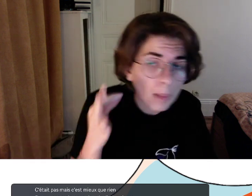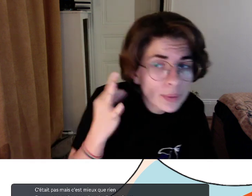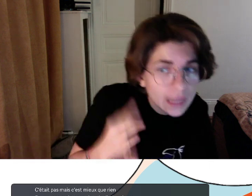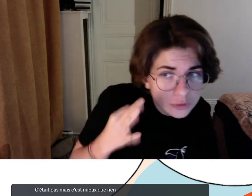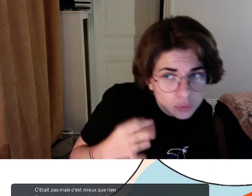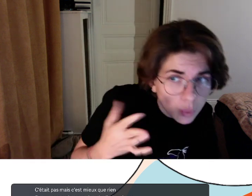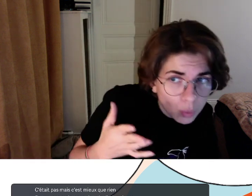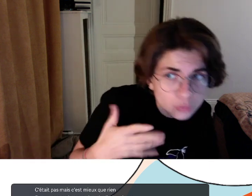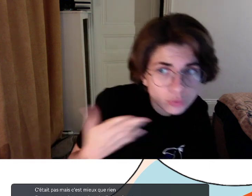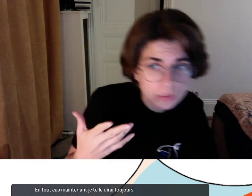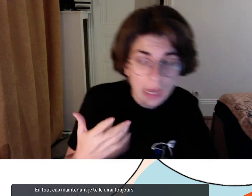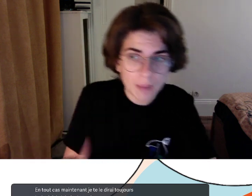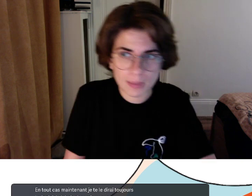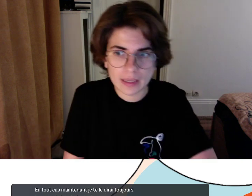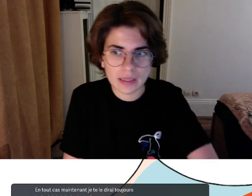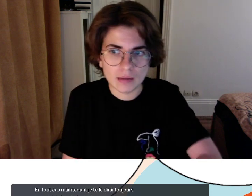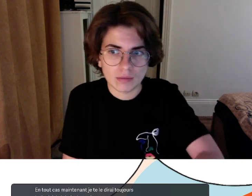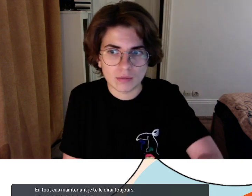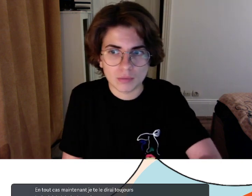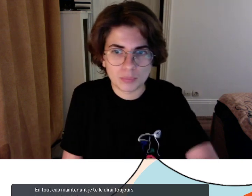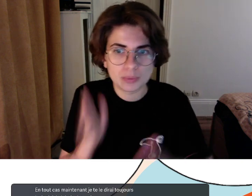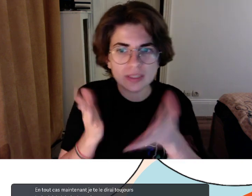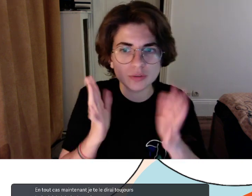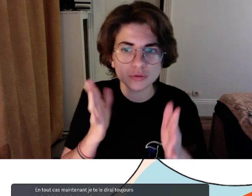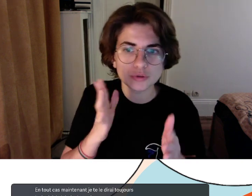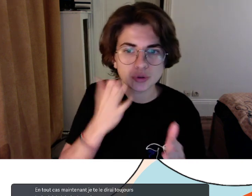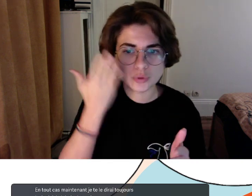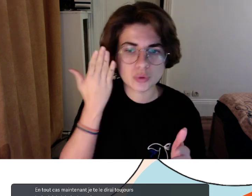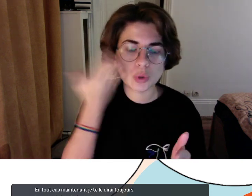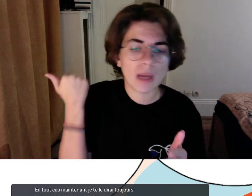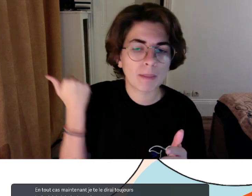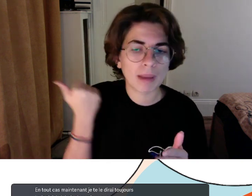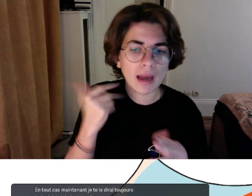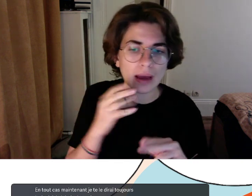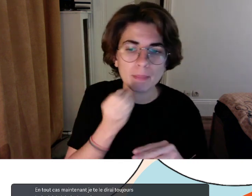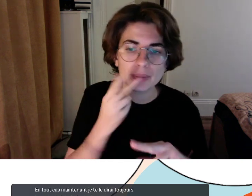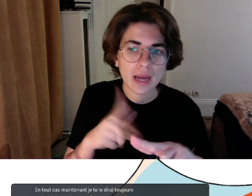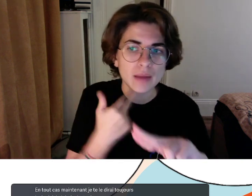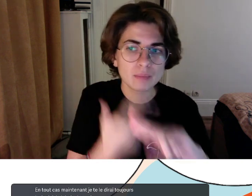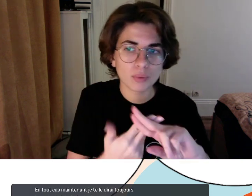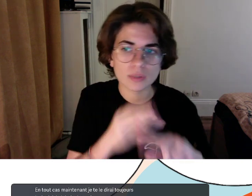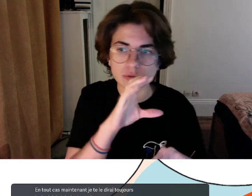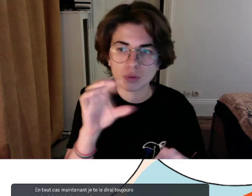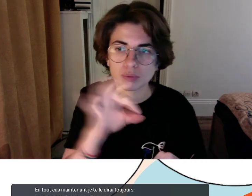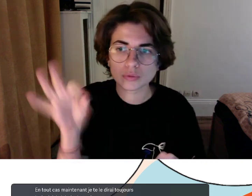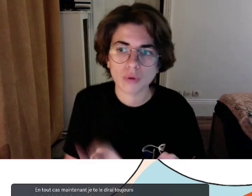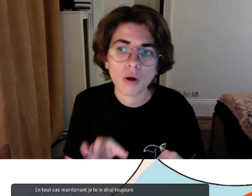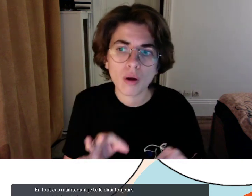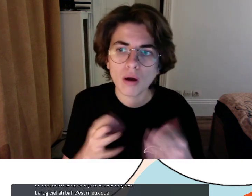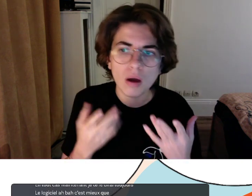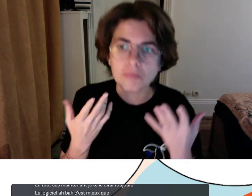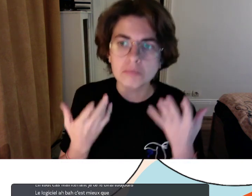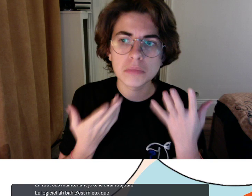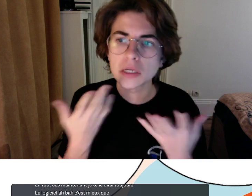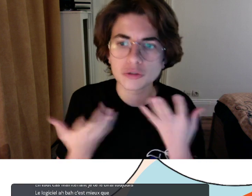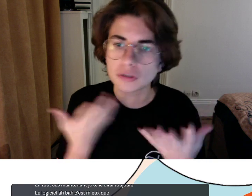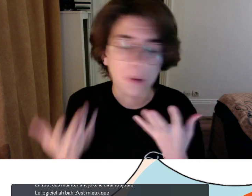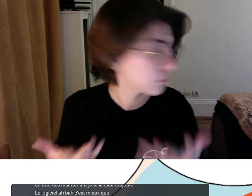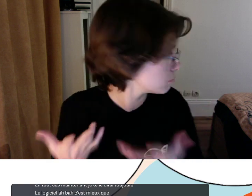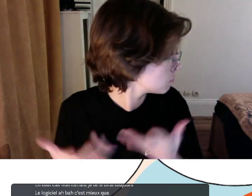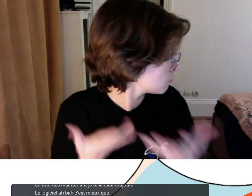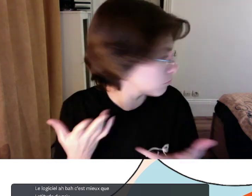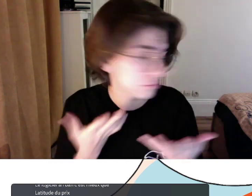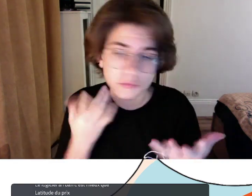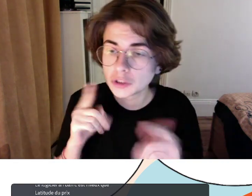sur l'application, tout ça. Après, peut-être que je saurais pas bien répondre à 100%, mais je sais